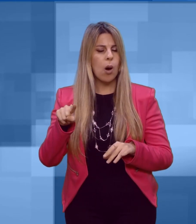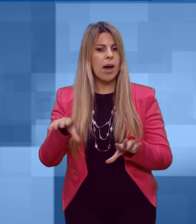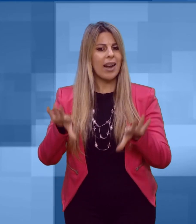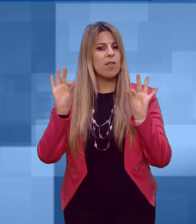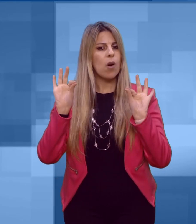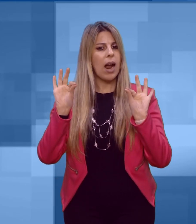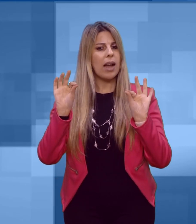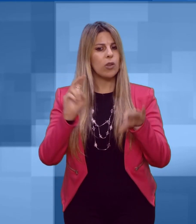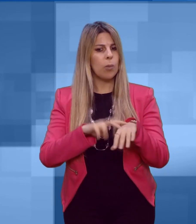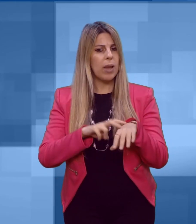peraltro tardiva.